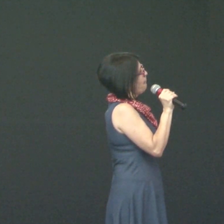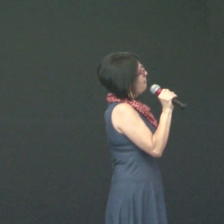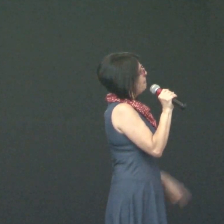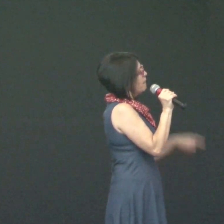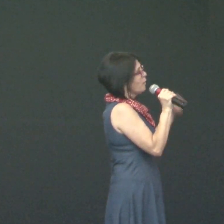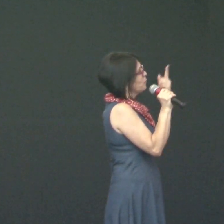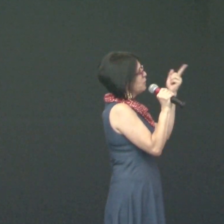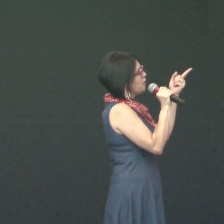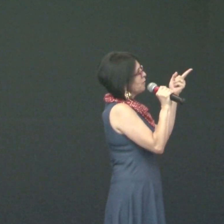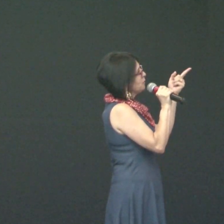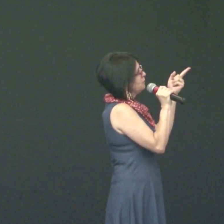Não, primeiro.